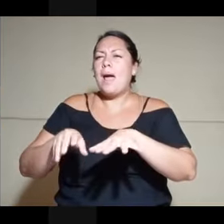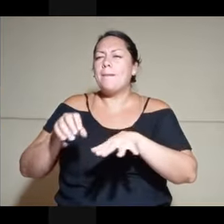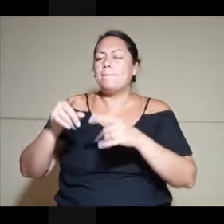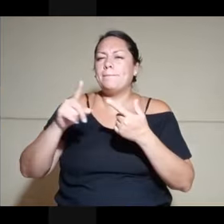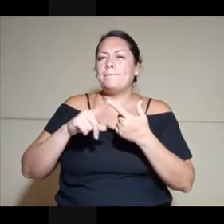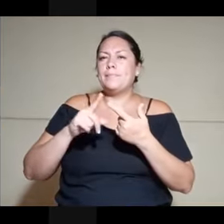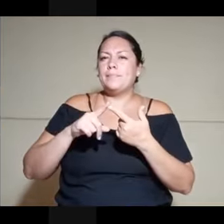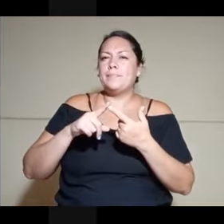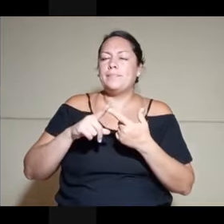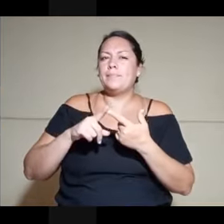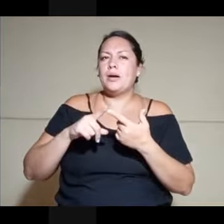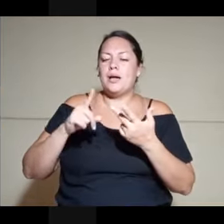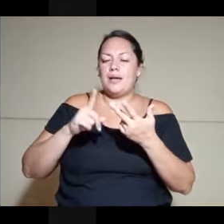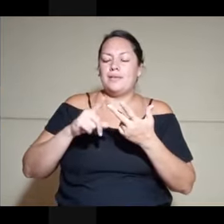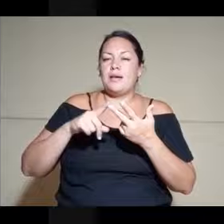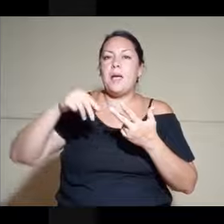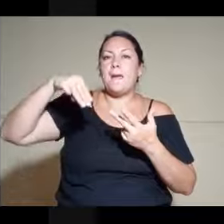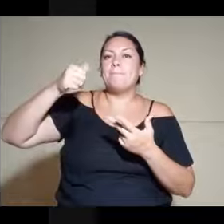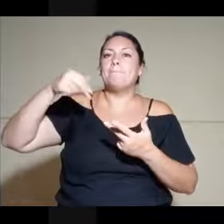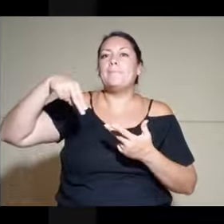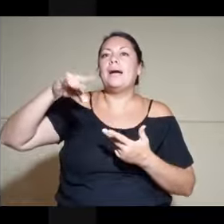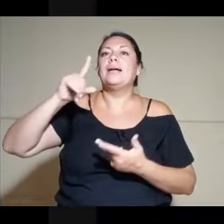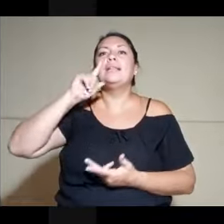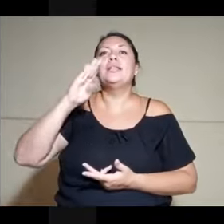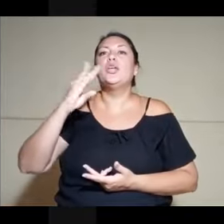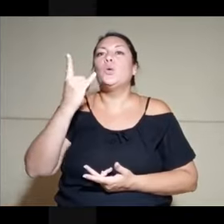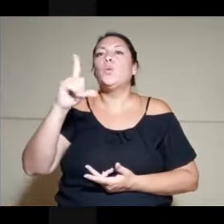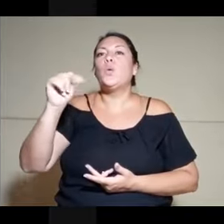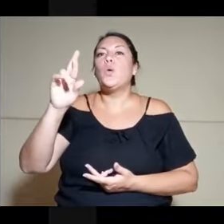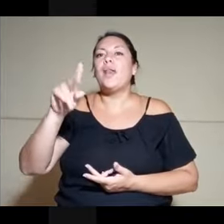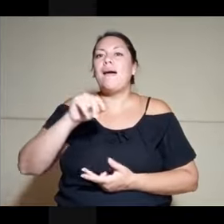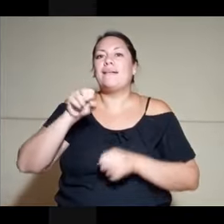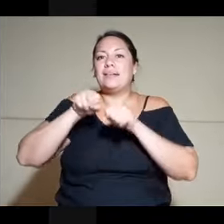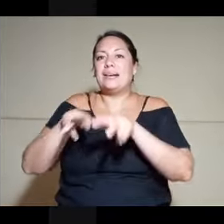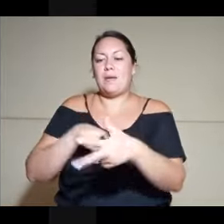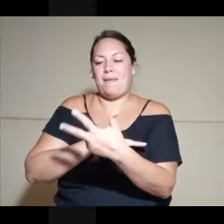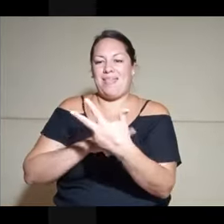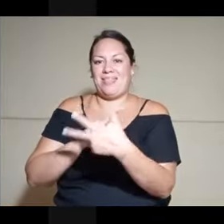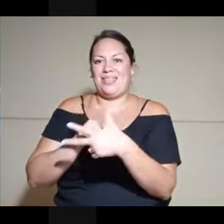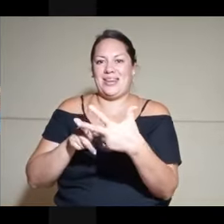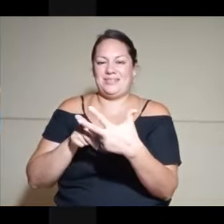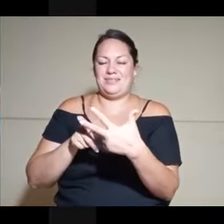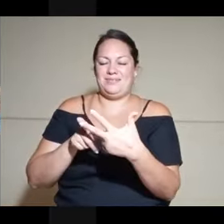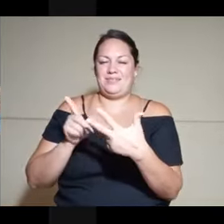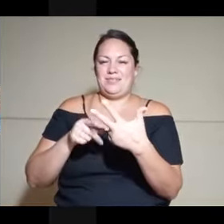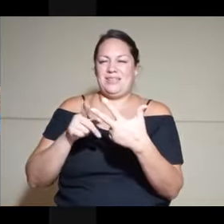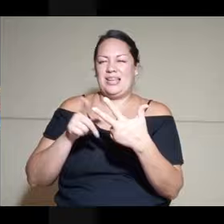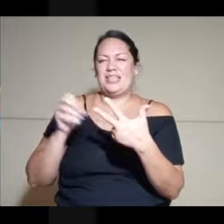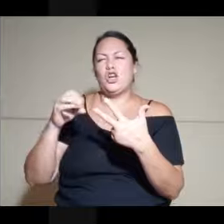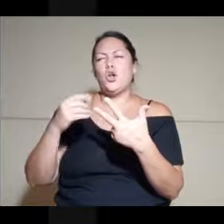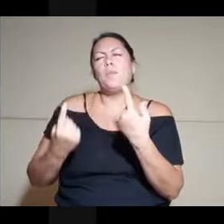Profe, Sí, profe. ¿puede nombrar la última rama? La oftálmica, la maxilar, ¿y cuál era la otra? Y la mandibular.